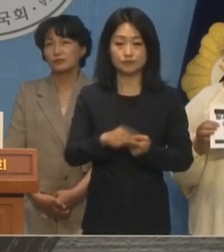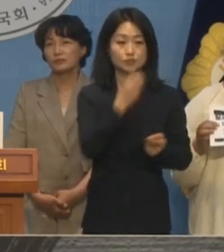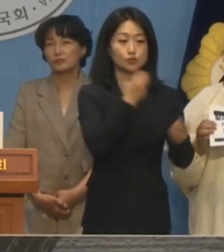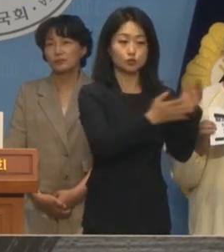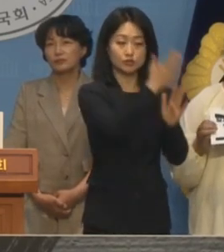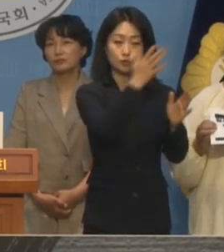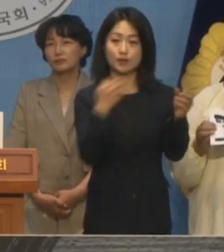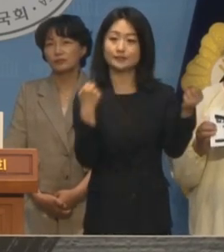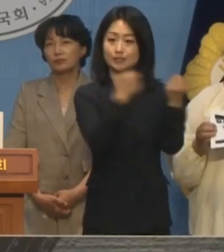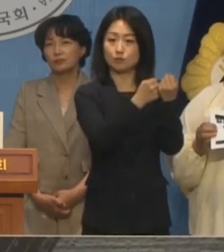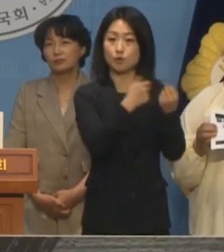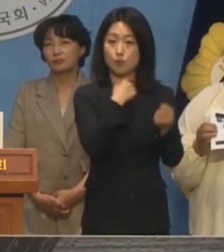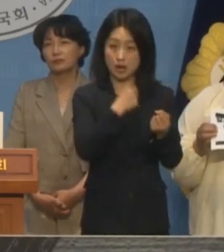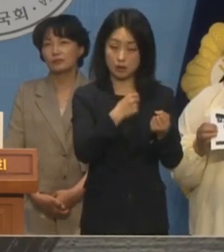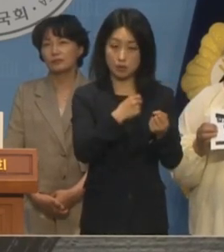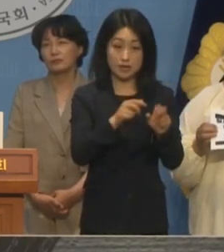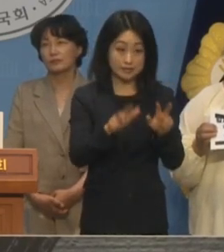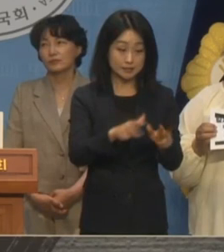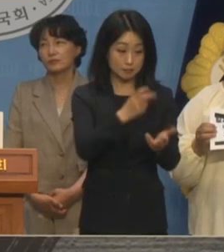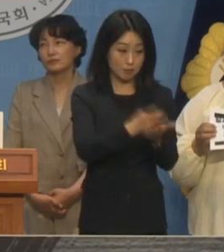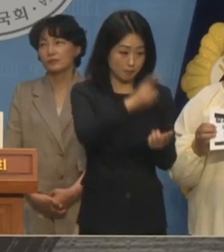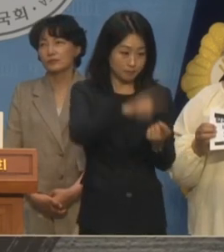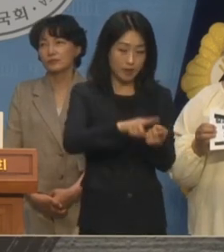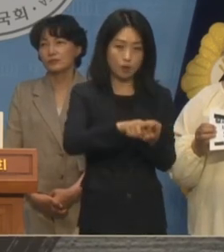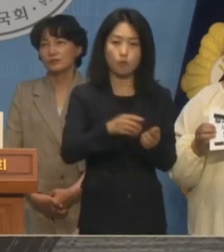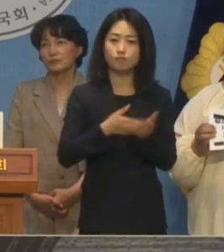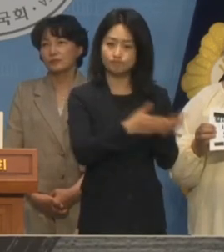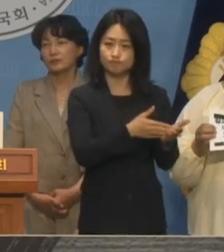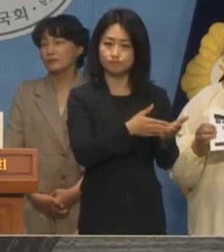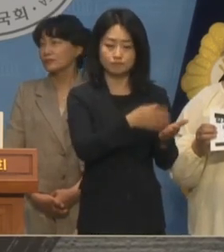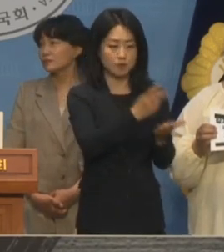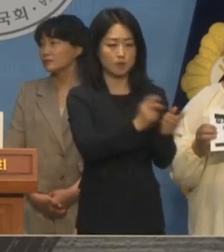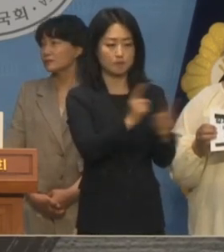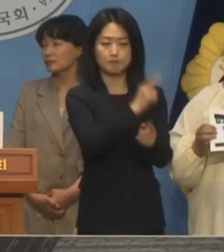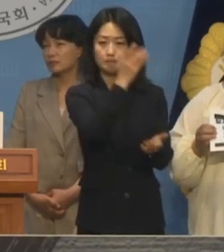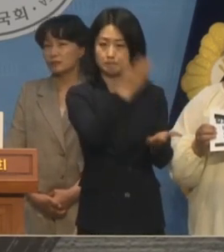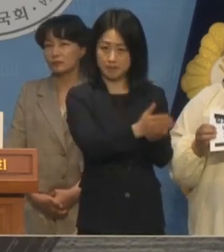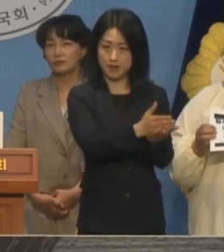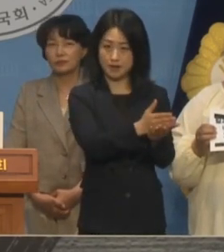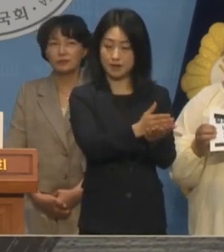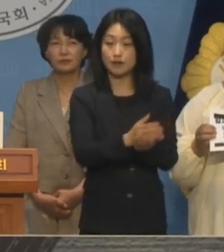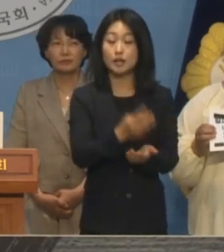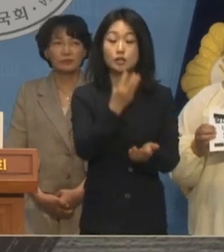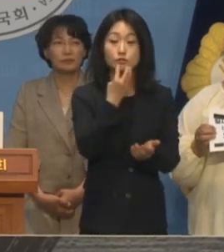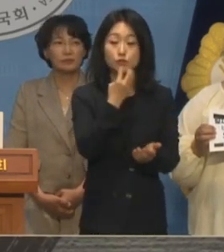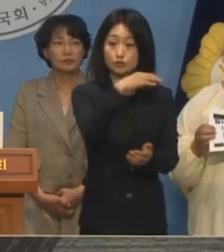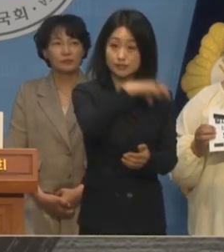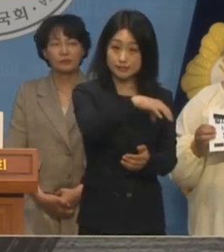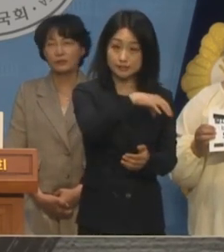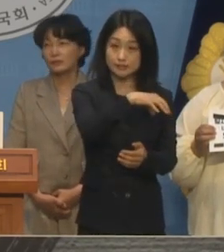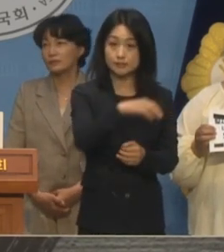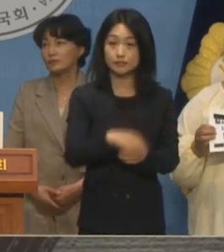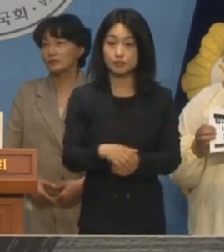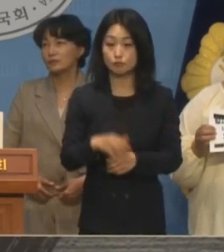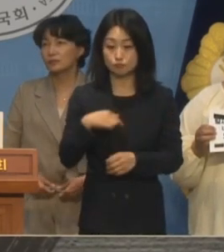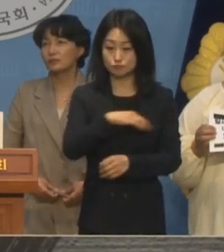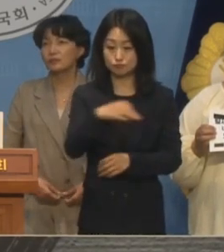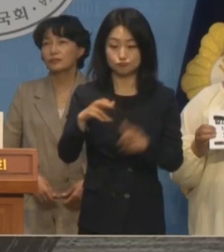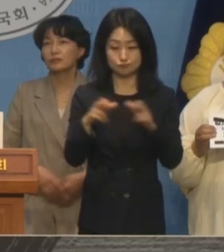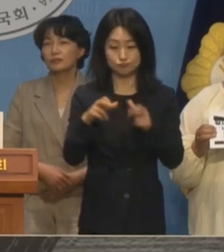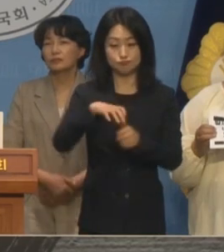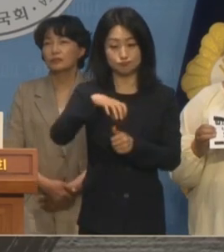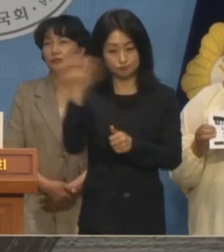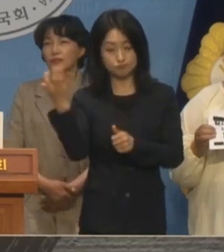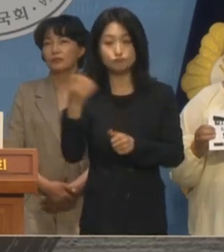서울시 탈시설 지원 조례를 폐지를 중단하면서 지방의회 차원에서 탈시설 권리를 보장할 수 있도록 끝까지